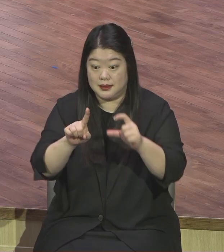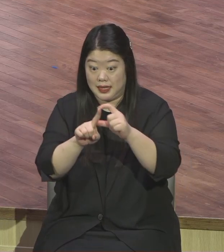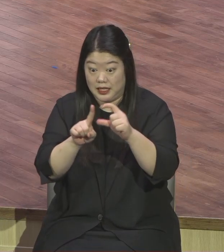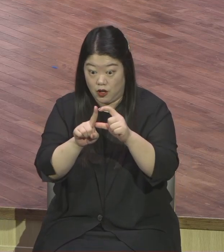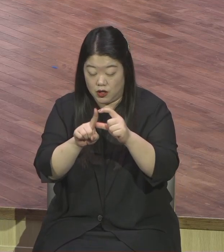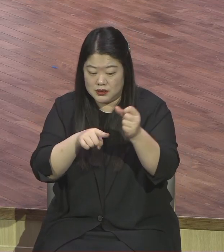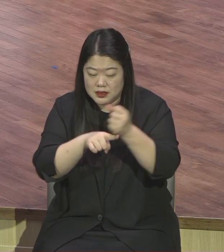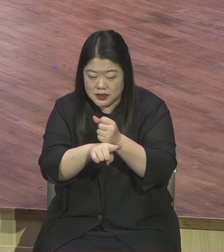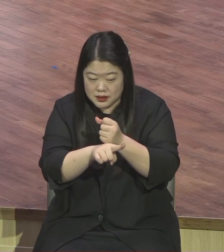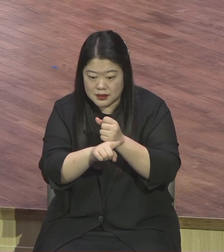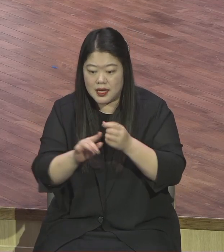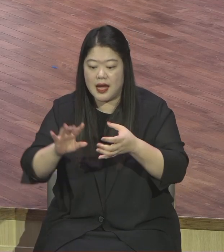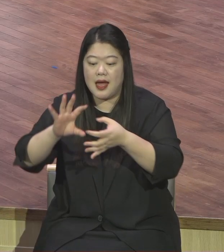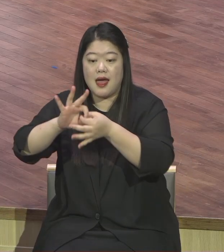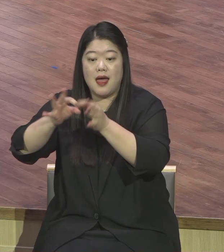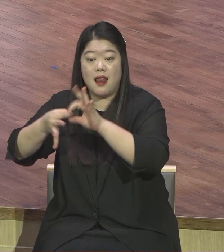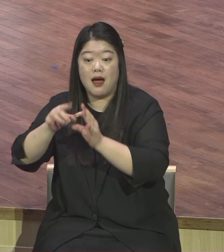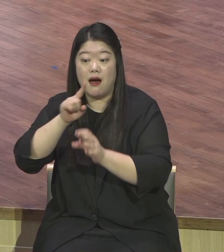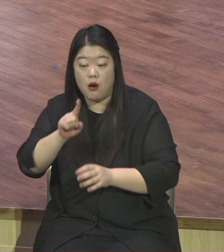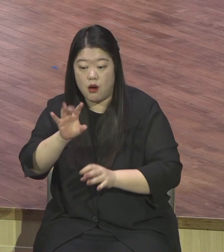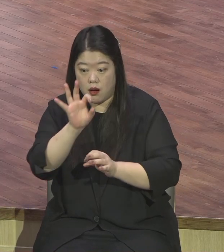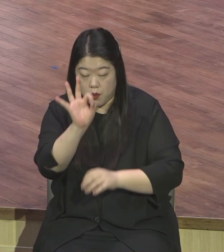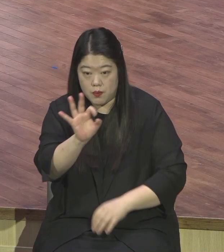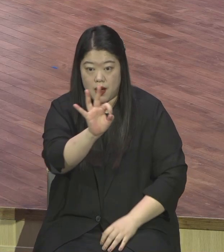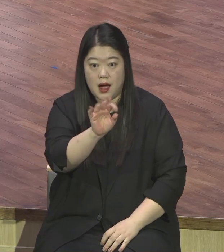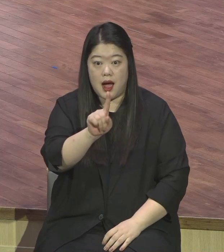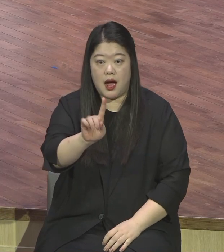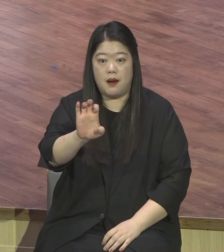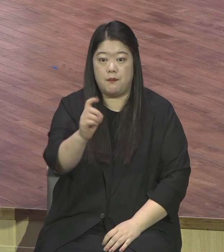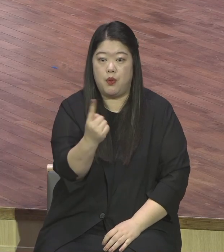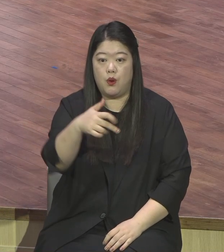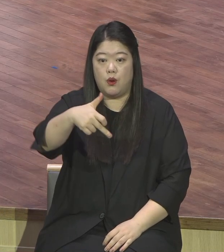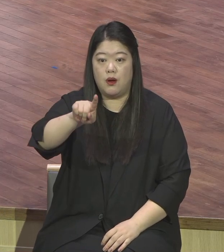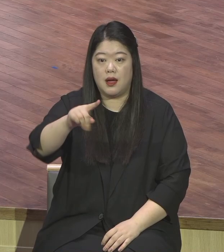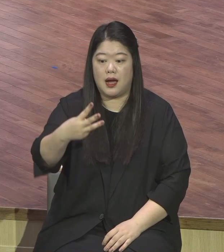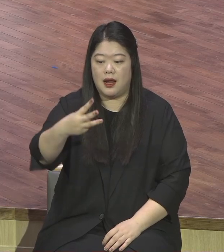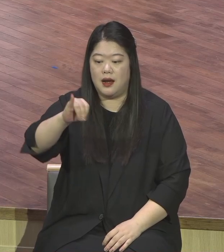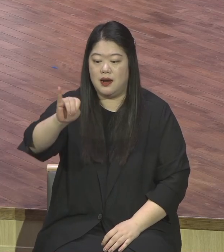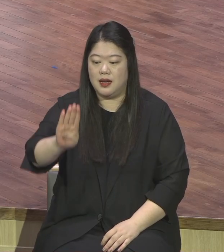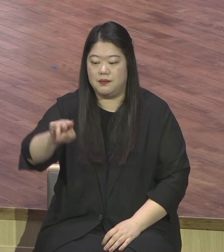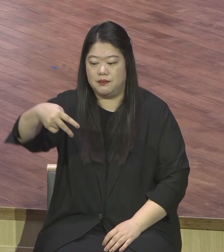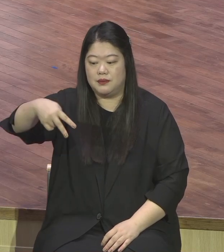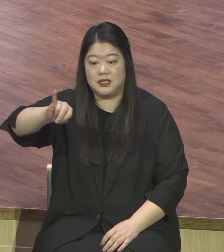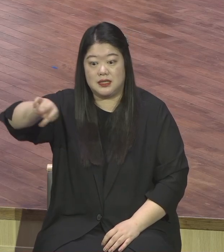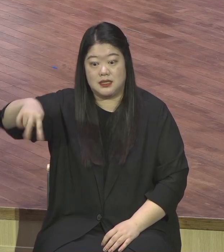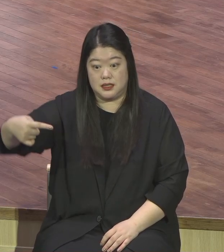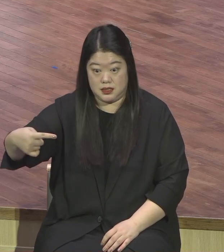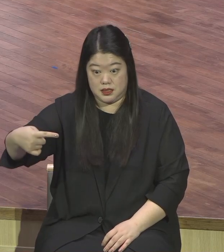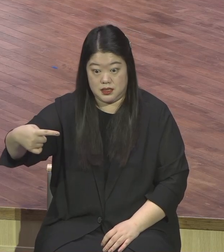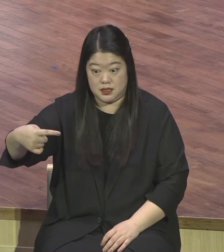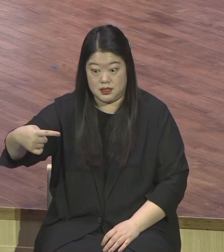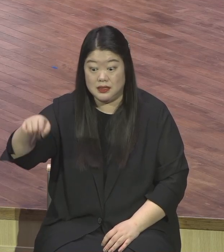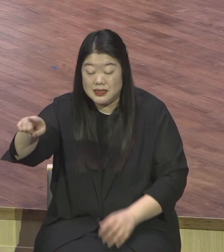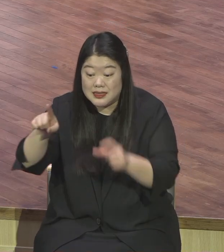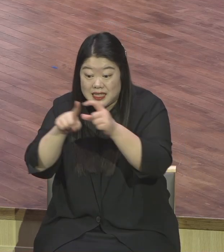헬라말로 아포칼립시스랍니다. 아포칼립시스라고 하는 것은 뚜껑을 열다 그런 뜻이에요.